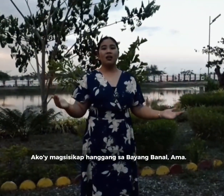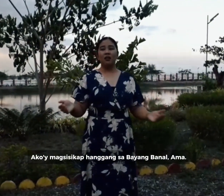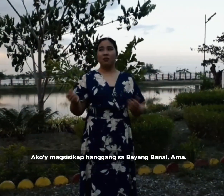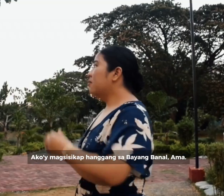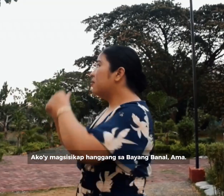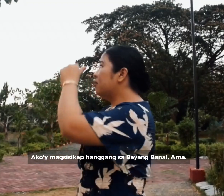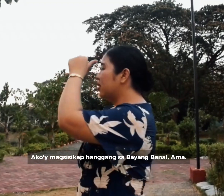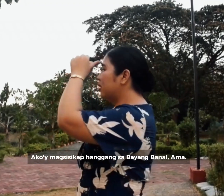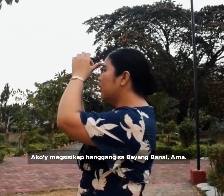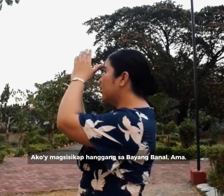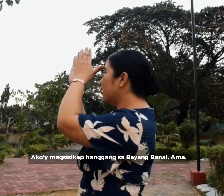Ama.